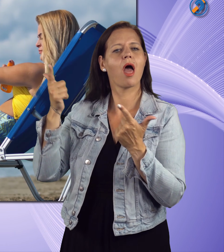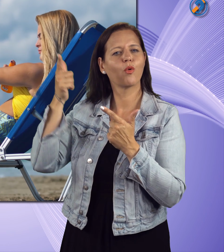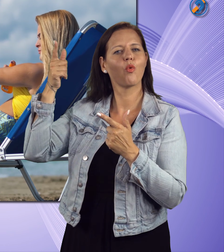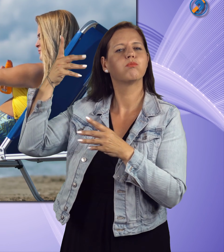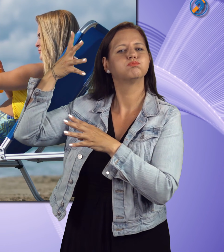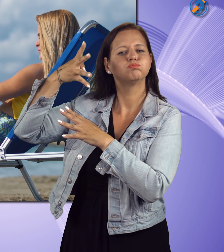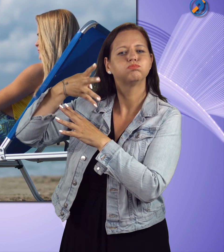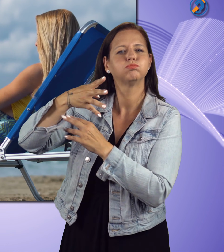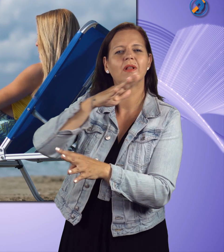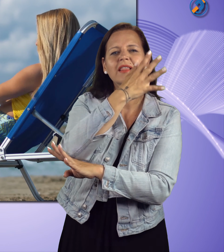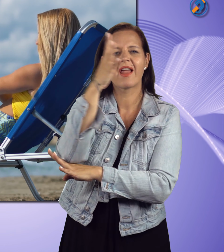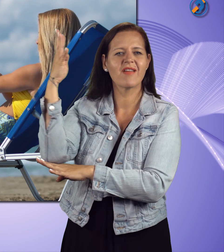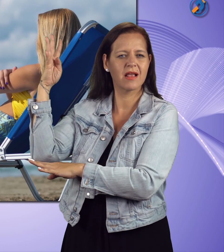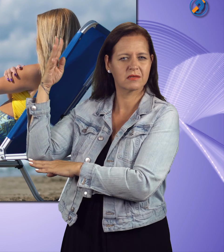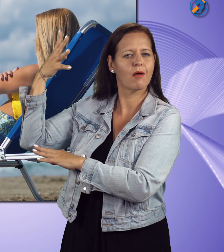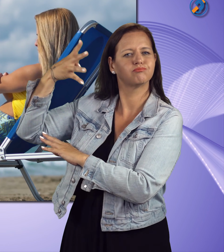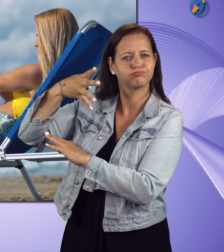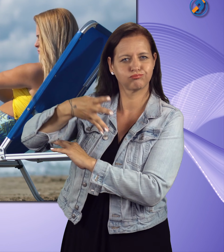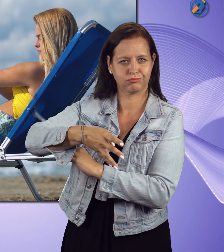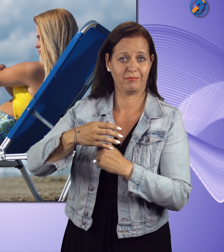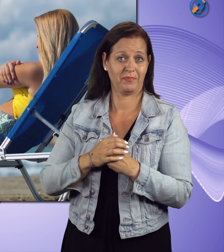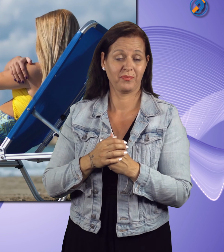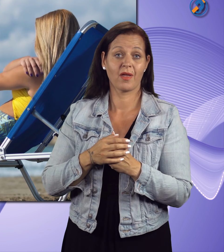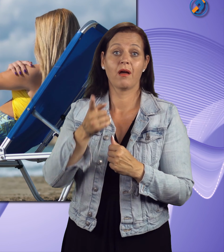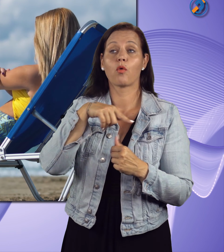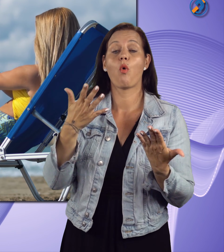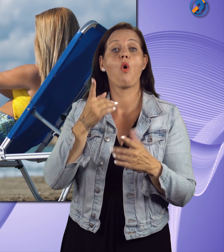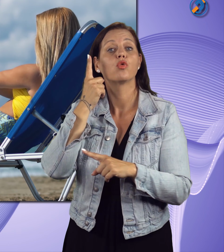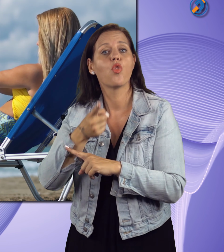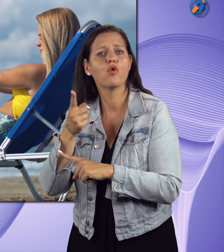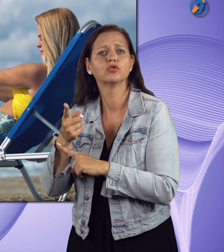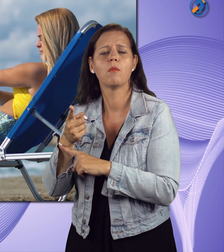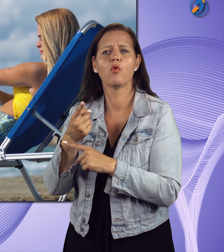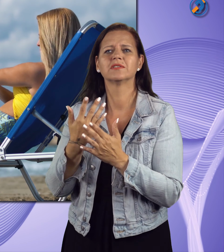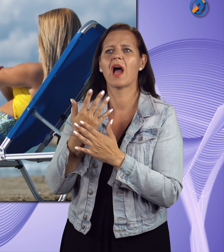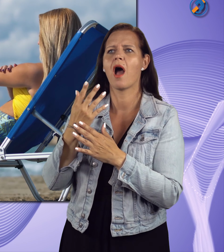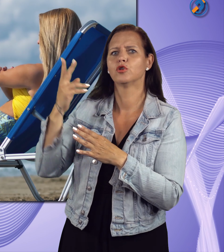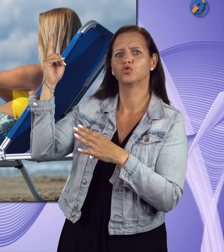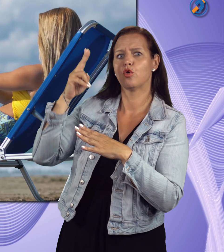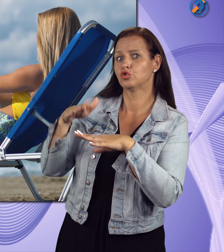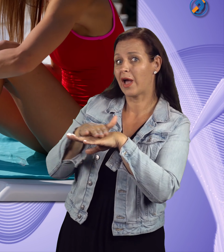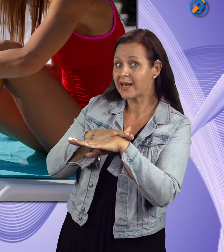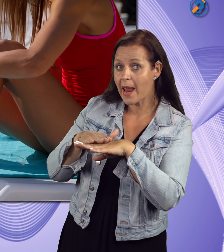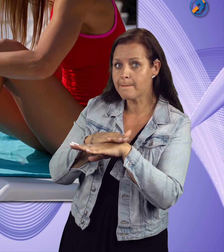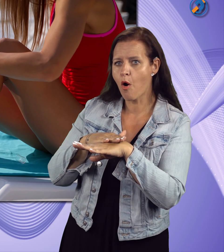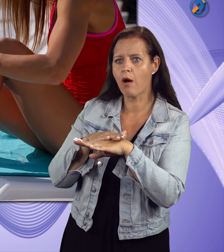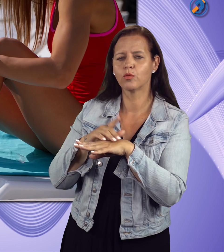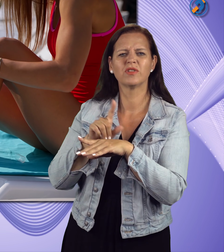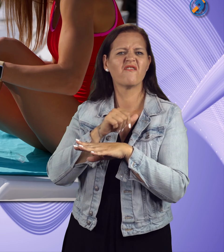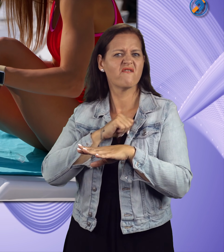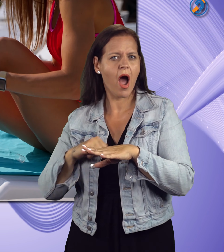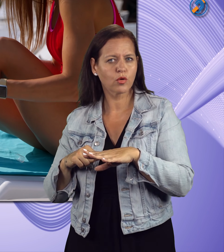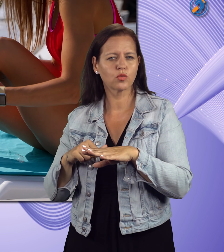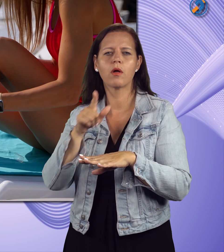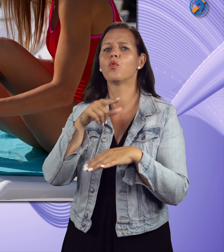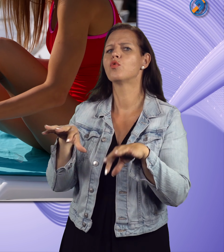namreč pronicajo tudi skozi krošnje dreves. Ko se odločamo za sončno kremo in faktor,